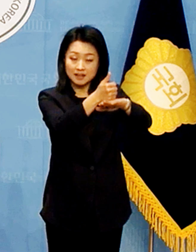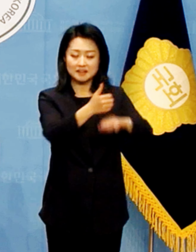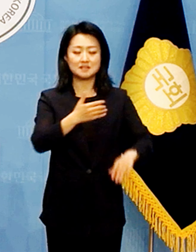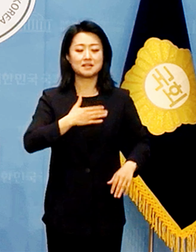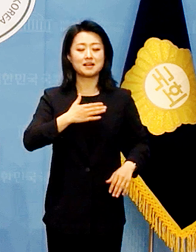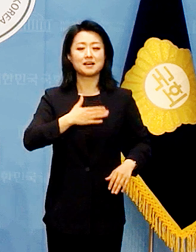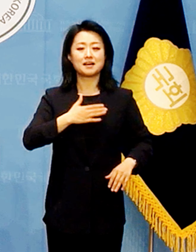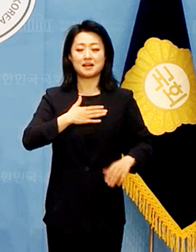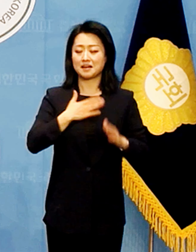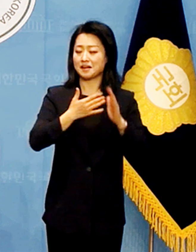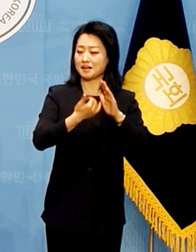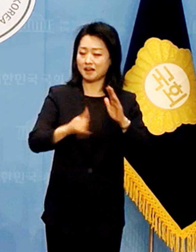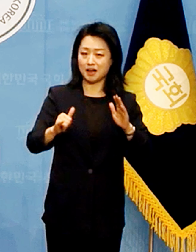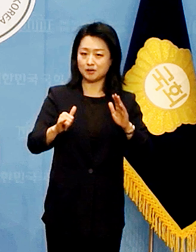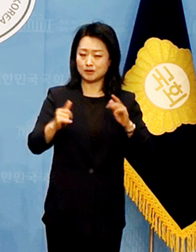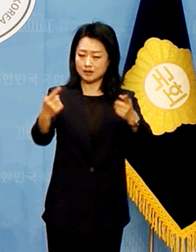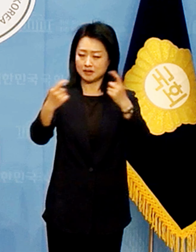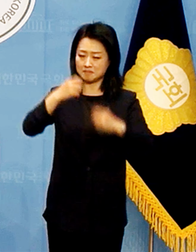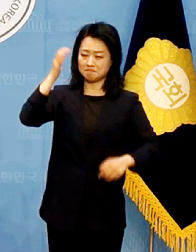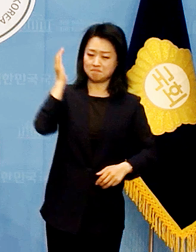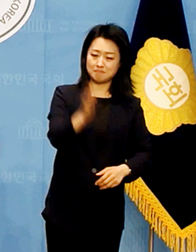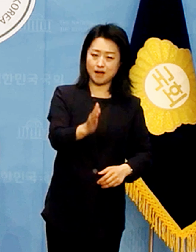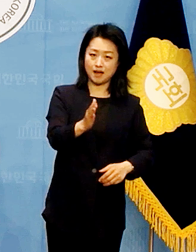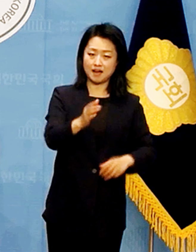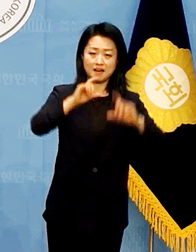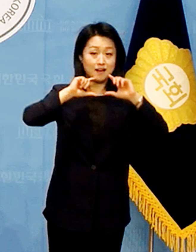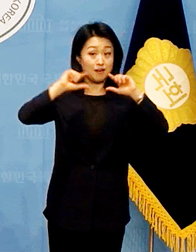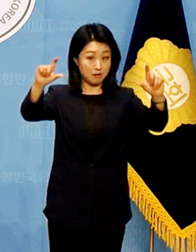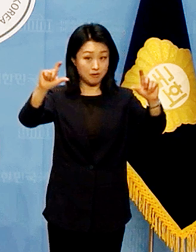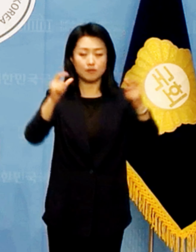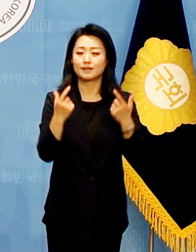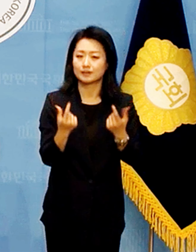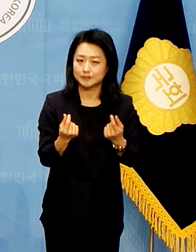가족을 향한 의구심은 용납하지 않겠노라 이렇게 선언하고 있습니다.